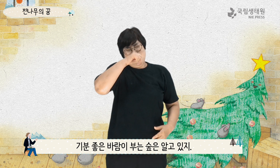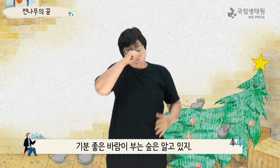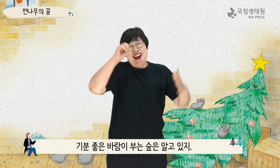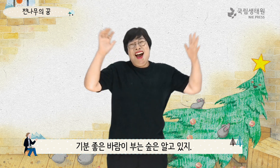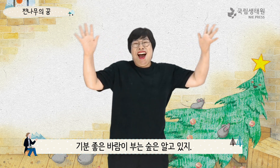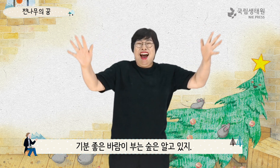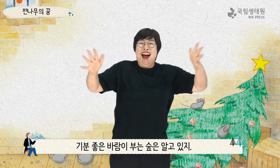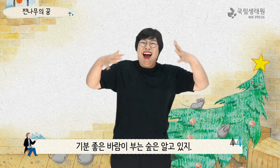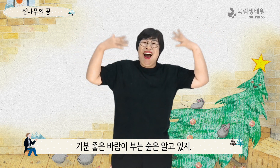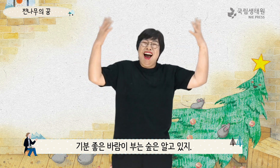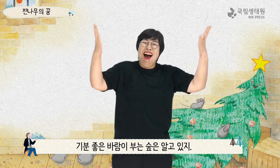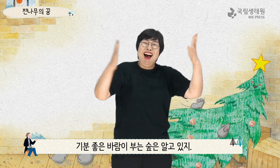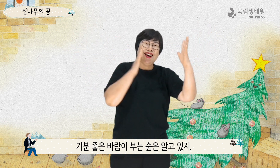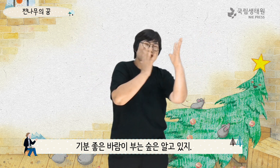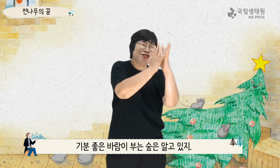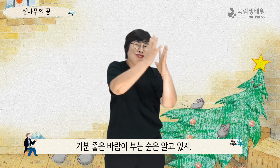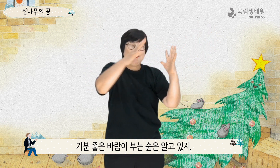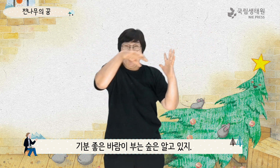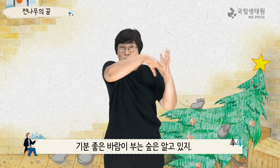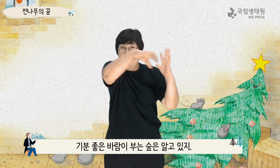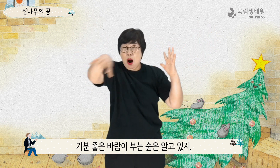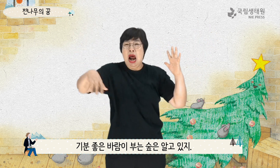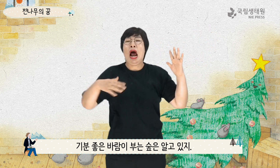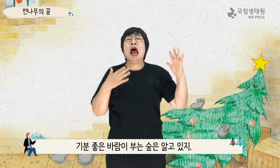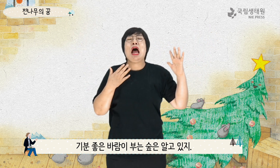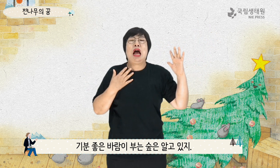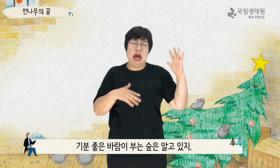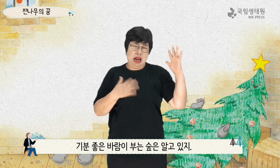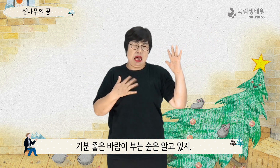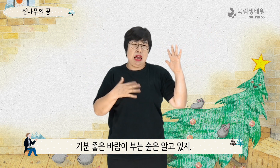기분 좋은 바람이 부는 숲은 알고 있지.